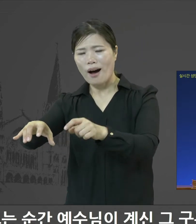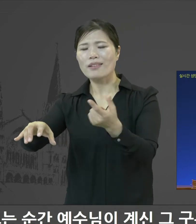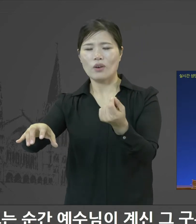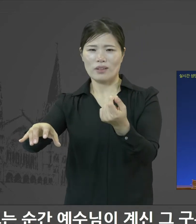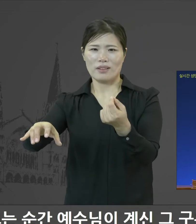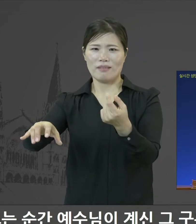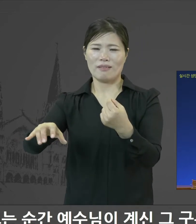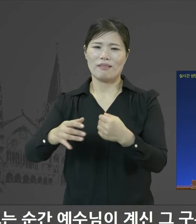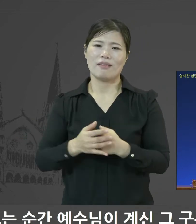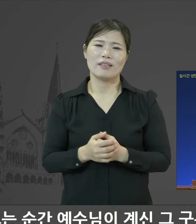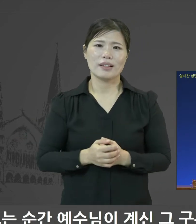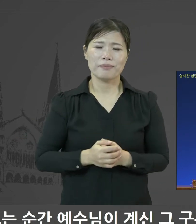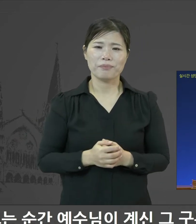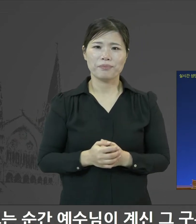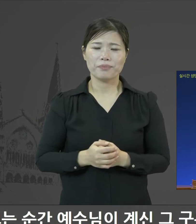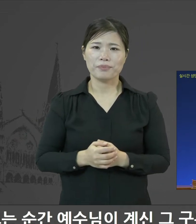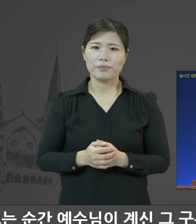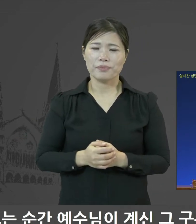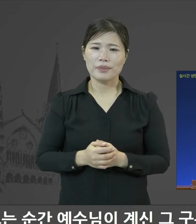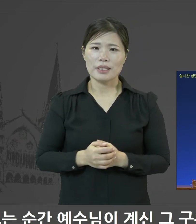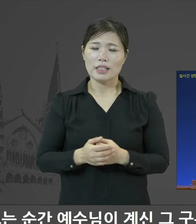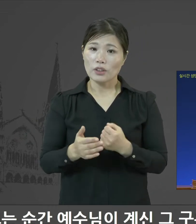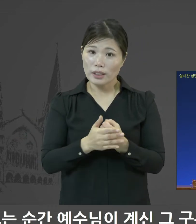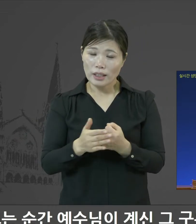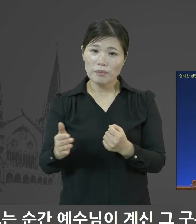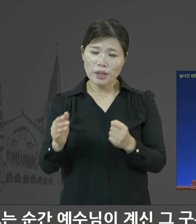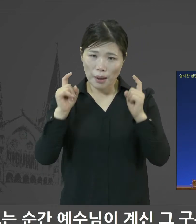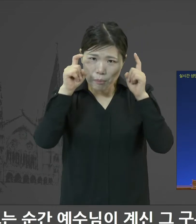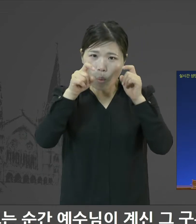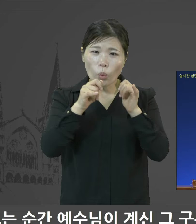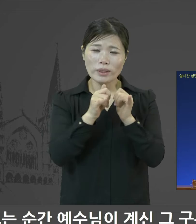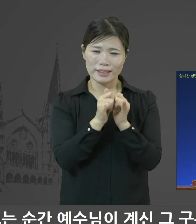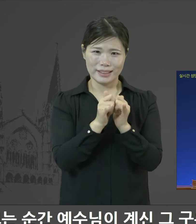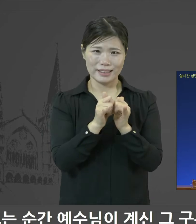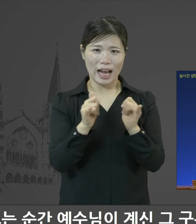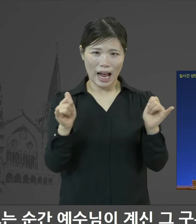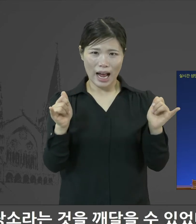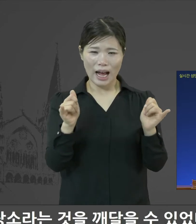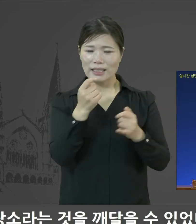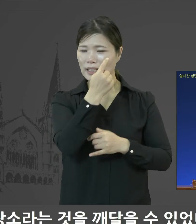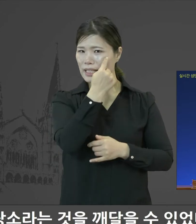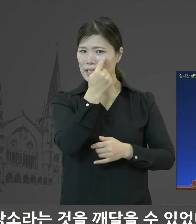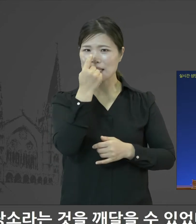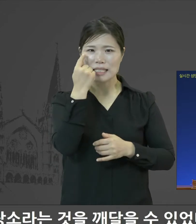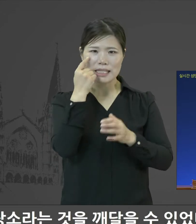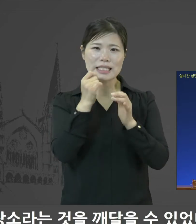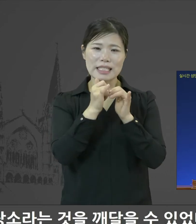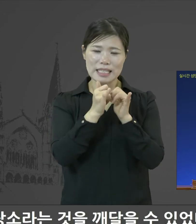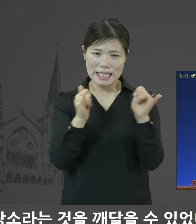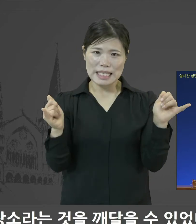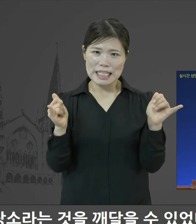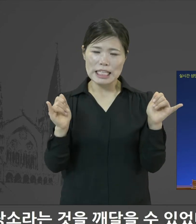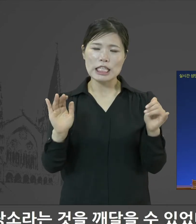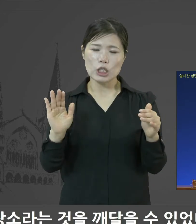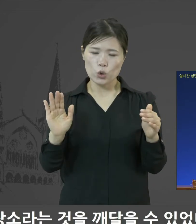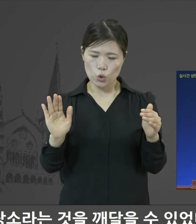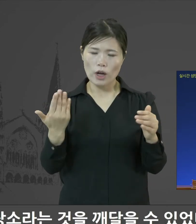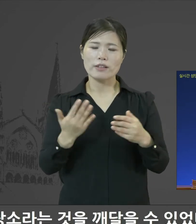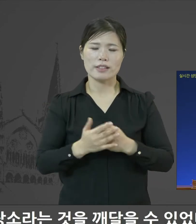있었다는 사실이죠. 아마 이 이유 때문에 목자들이 이 증인으로 선택되어질